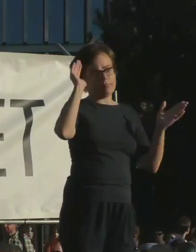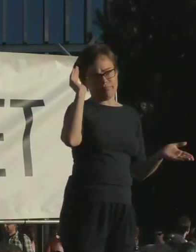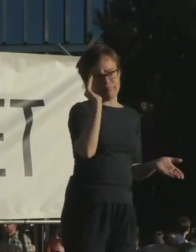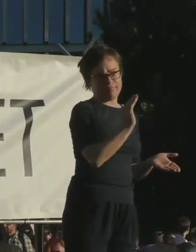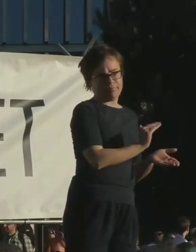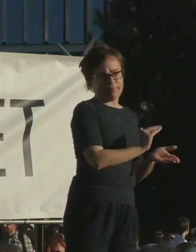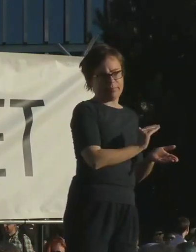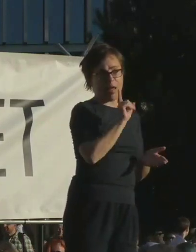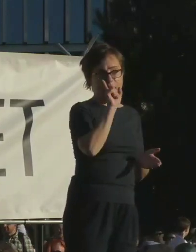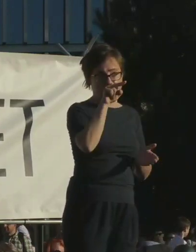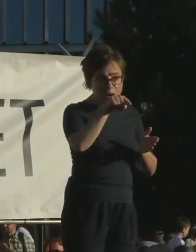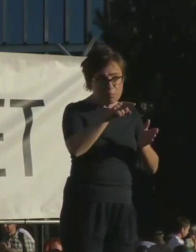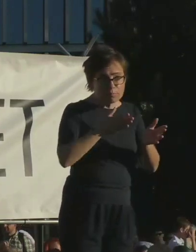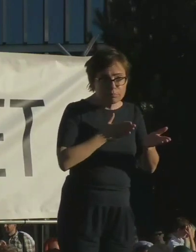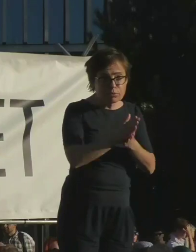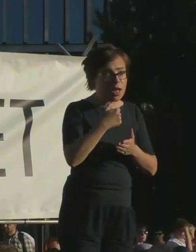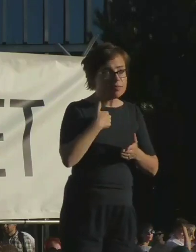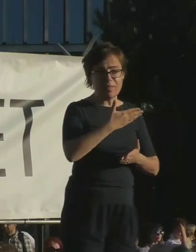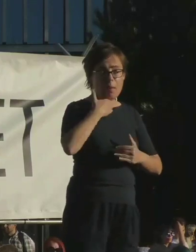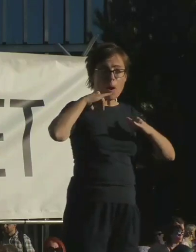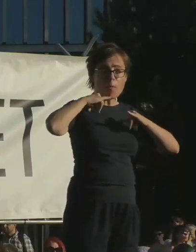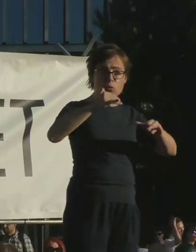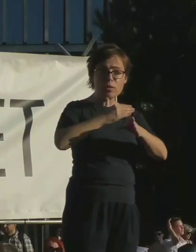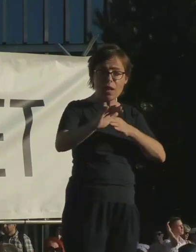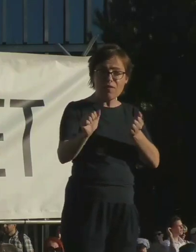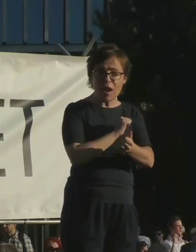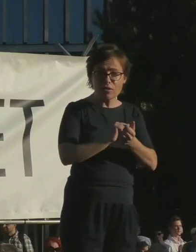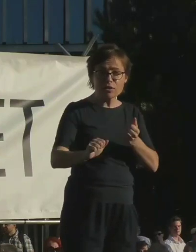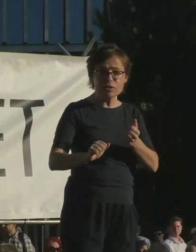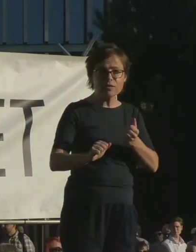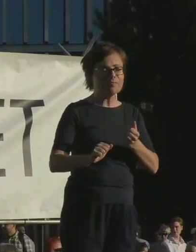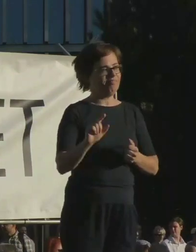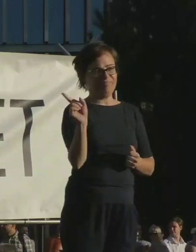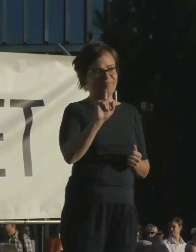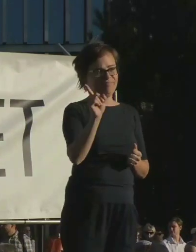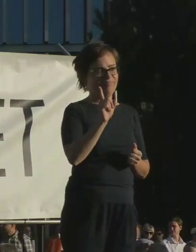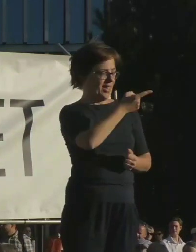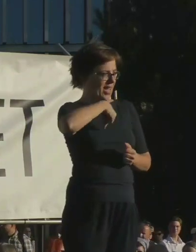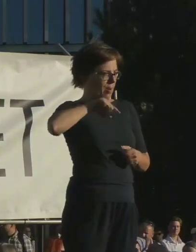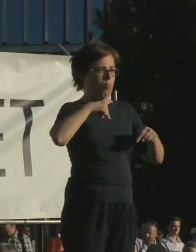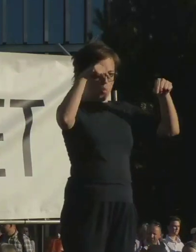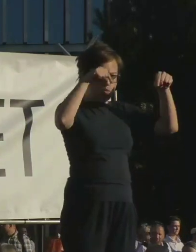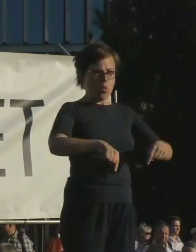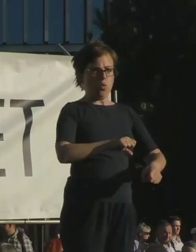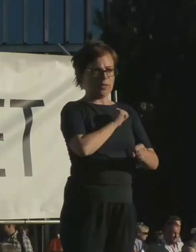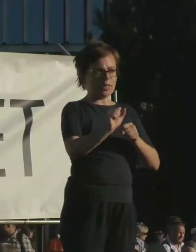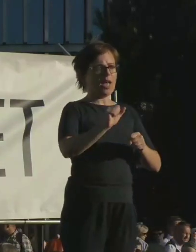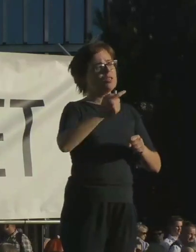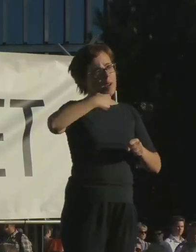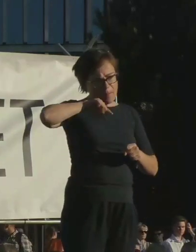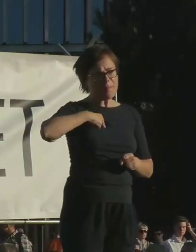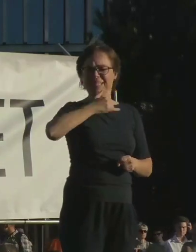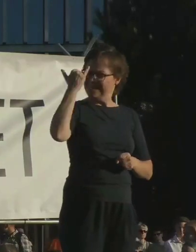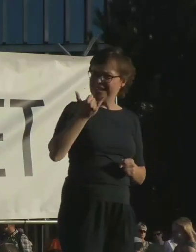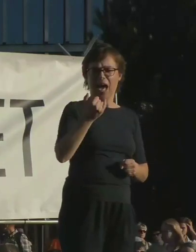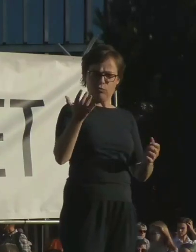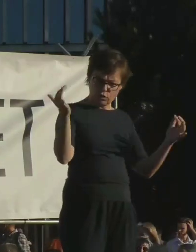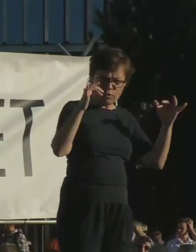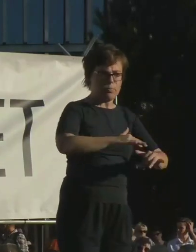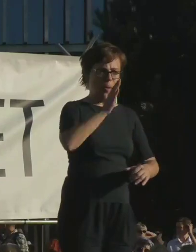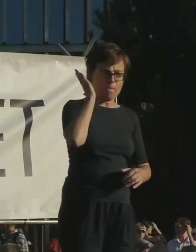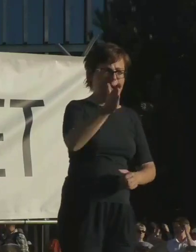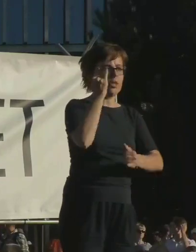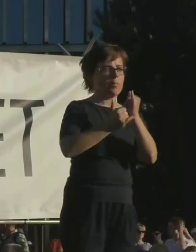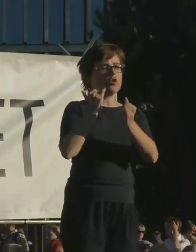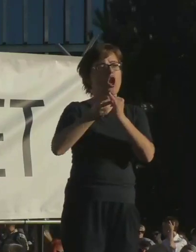czy to powoduje, że nie mamy siły walczyć dalej? Jesteśmy tutaj i będziemy tutaj za każdym razem, kiedy